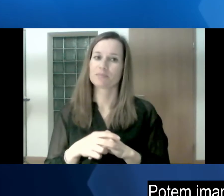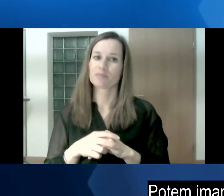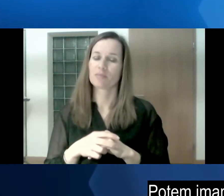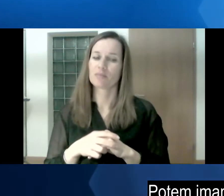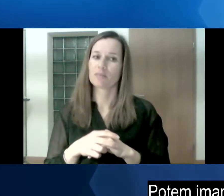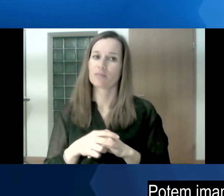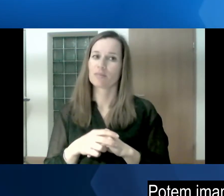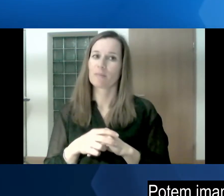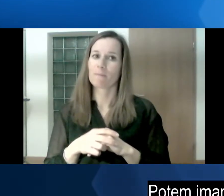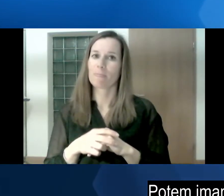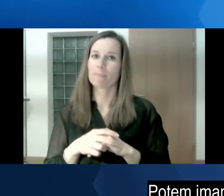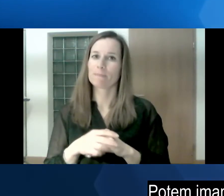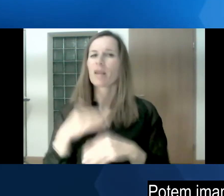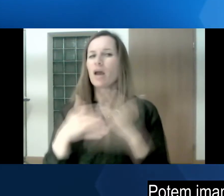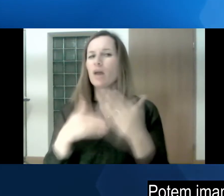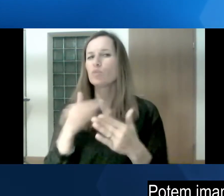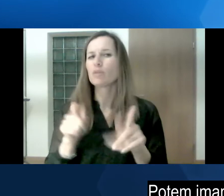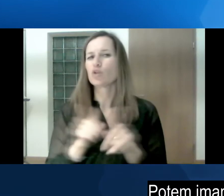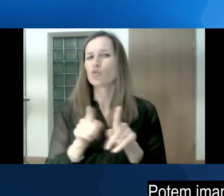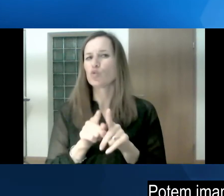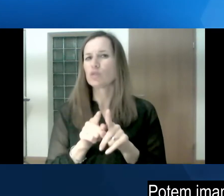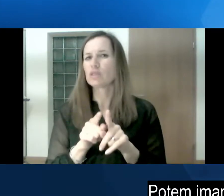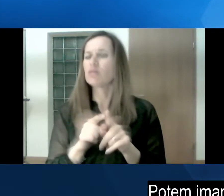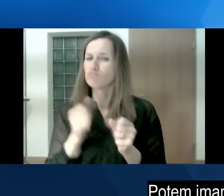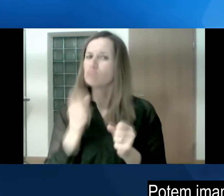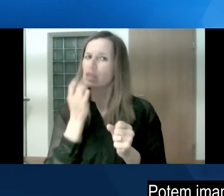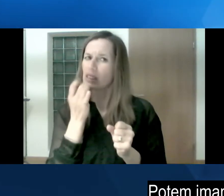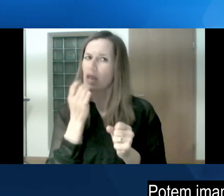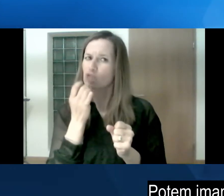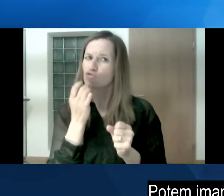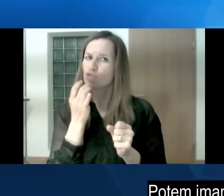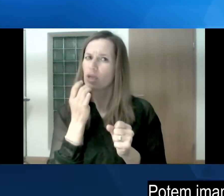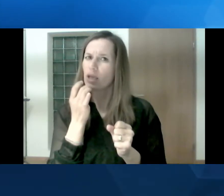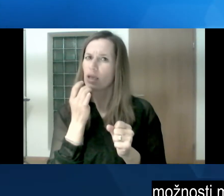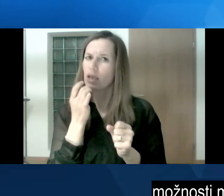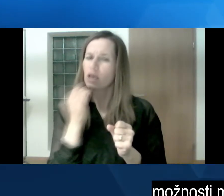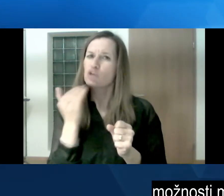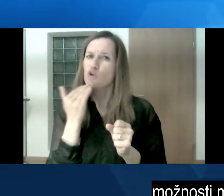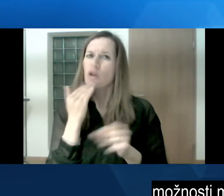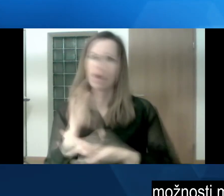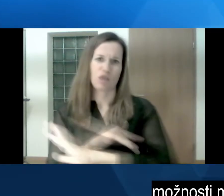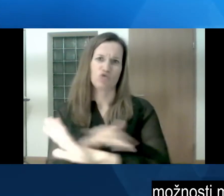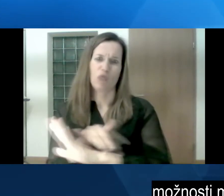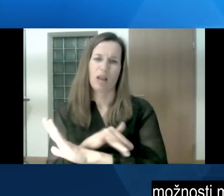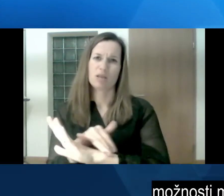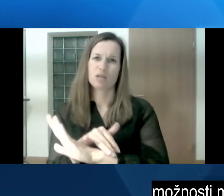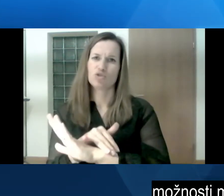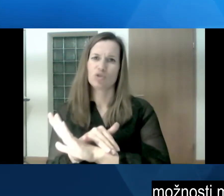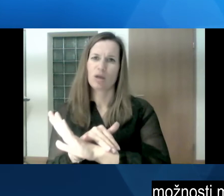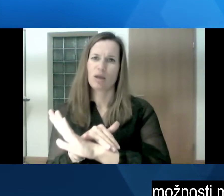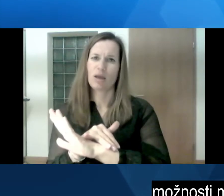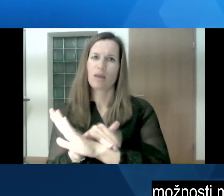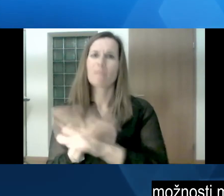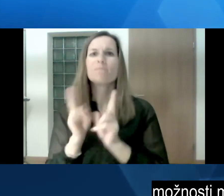Potem imamo vrsto precej natančnih, bom rekla, skoraj računalniških možnosti